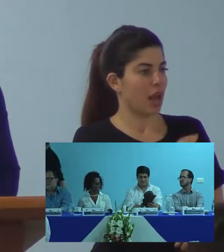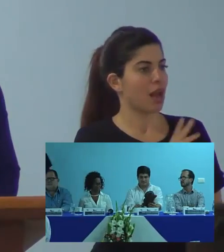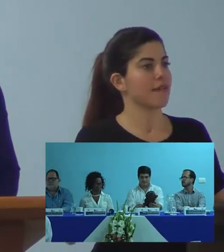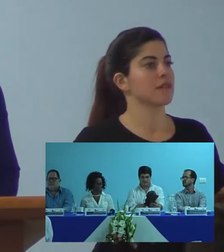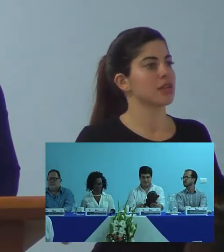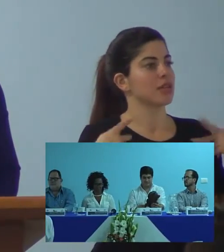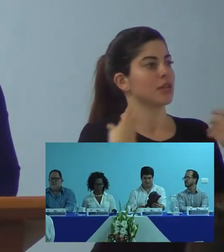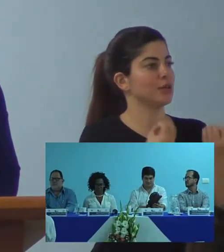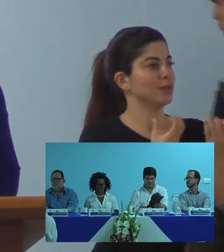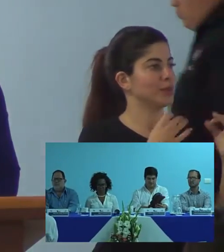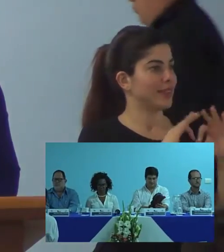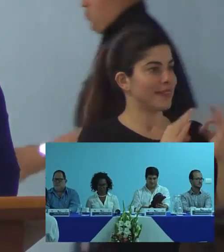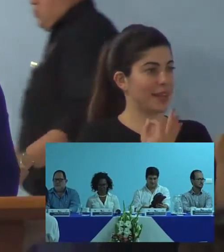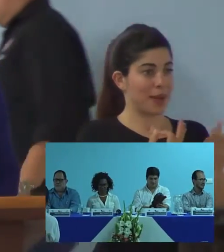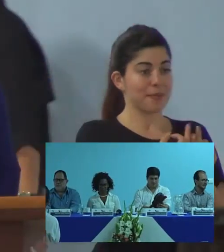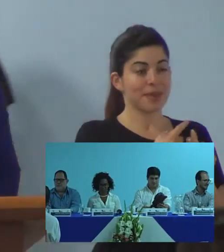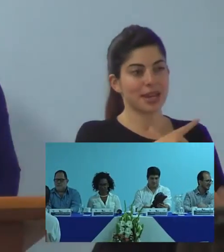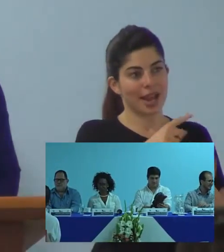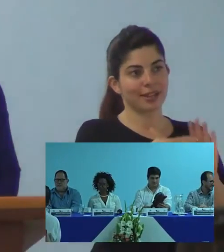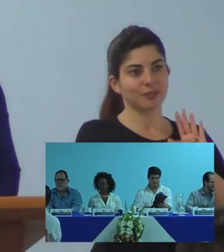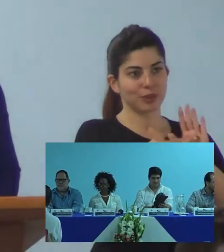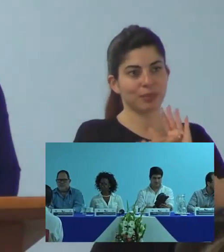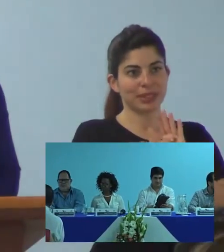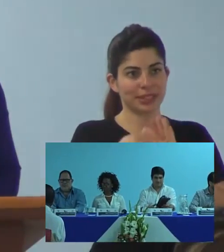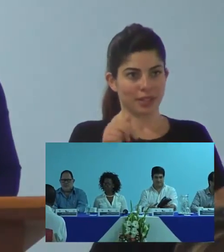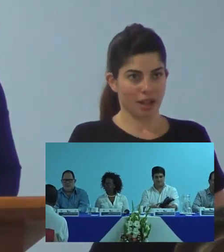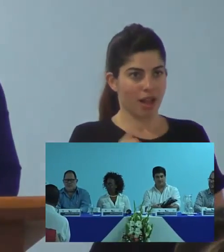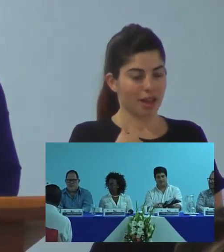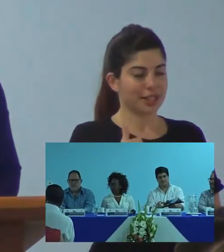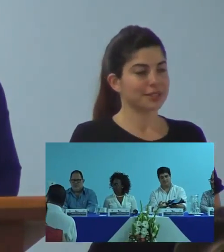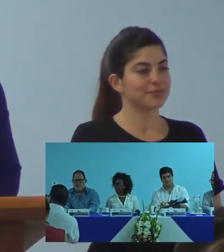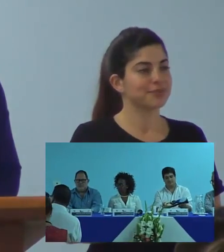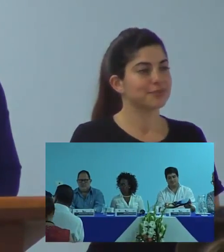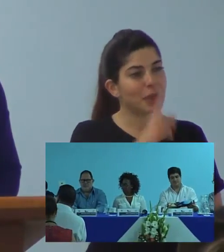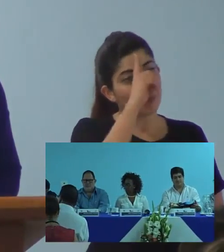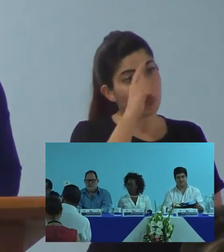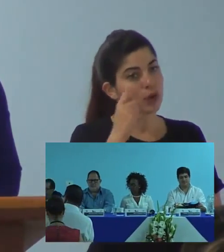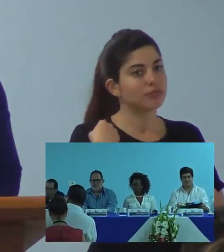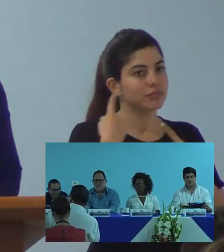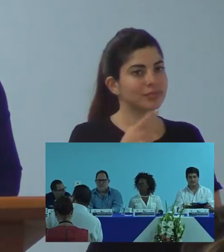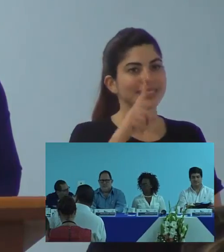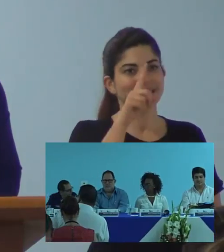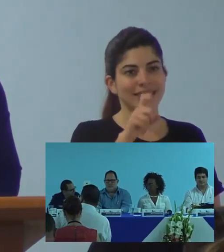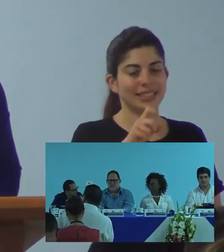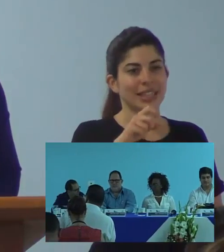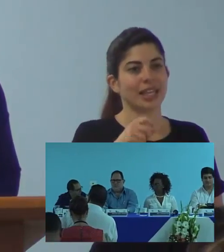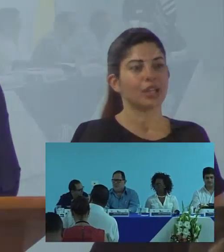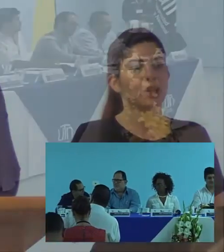Familias representadas hoy acá por estos 120